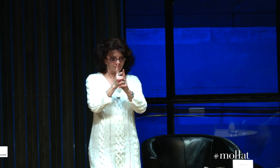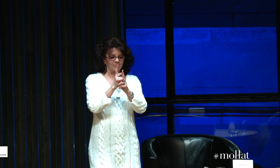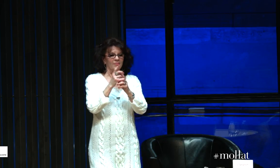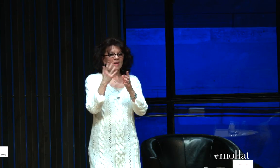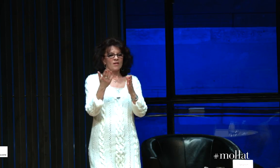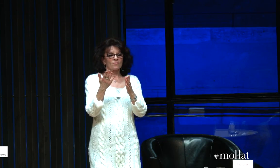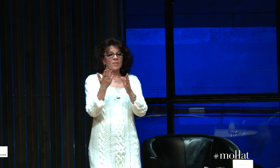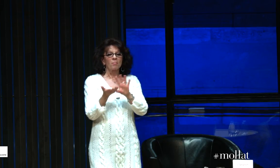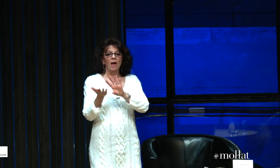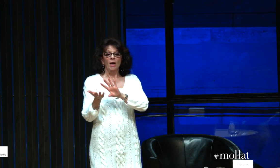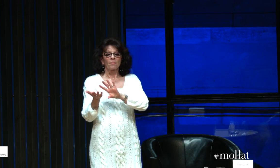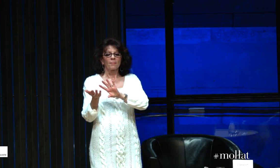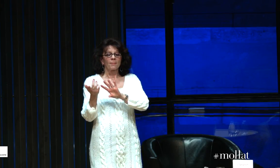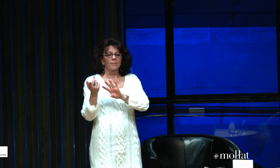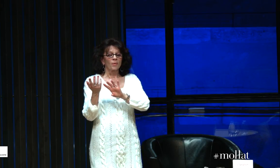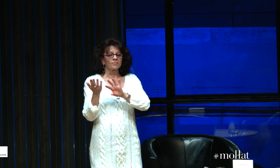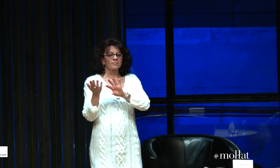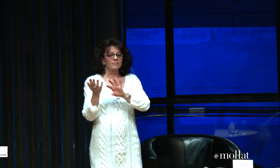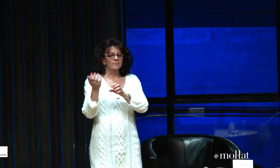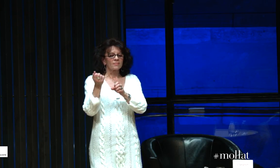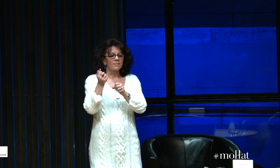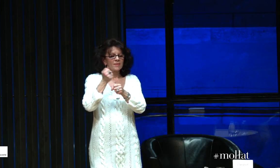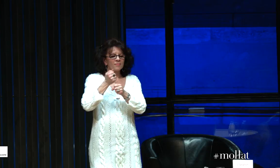était malentendant, oraliste.